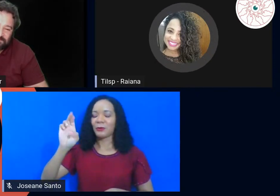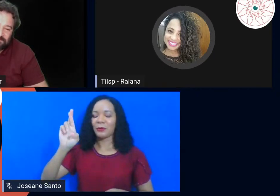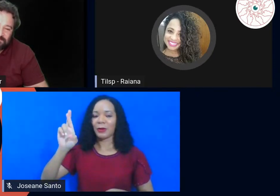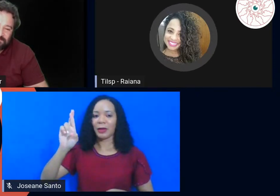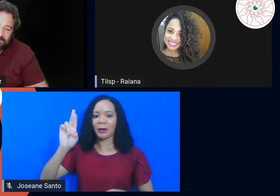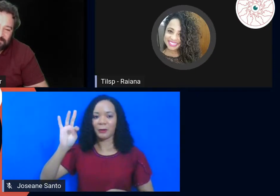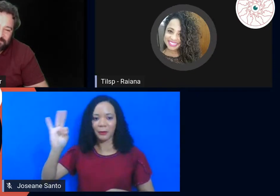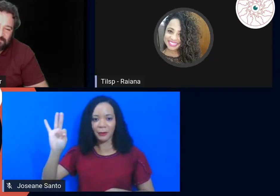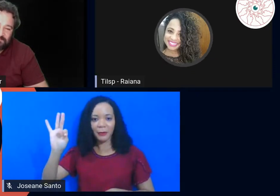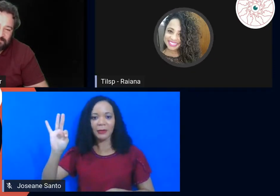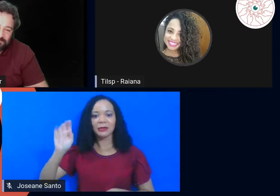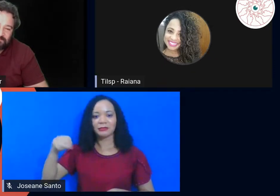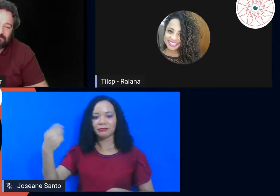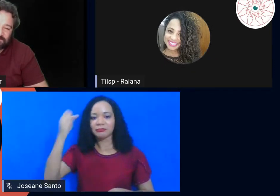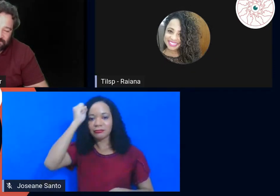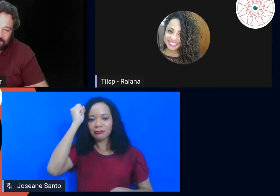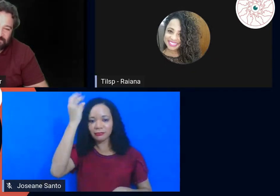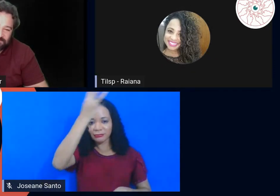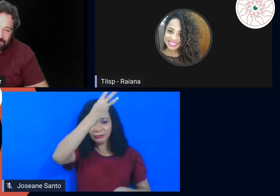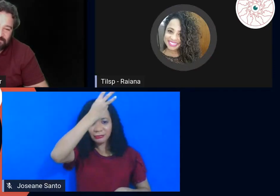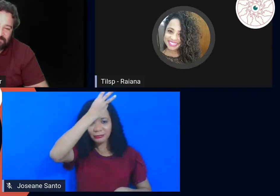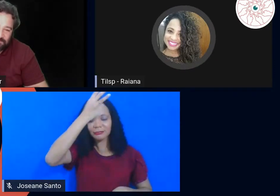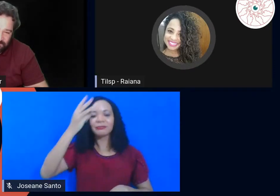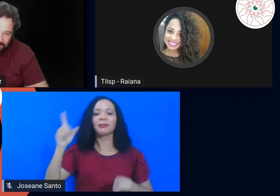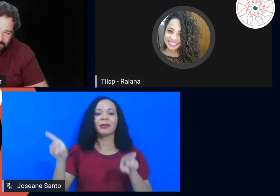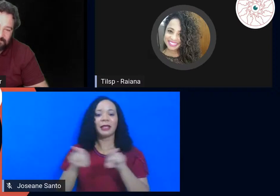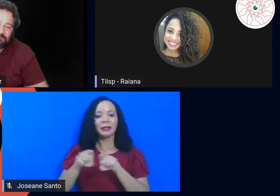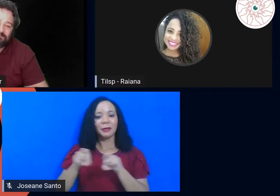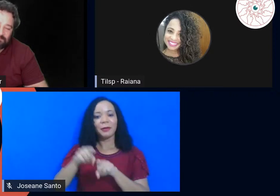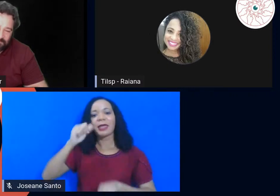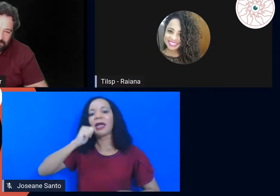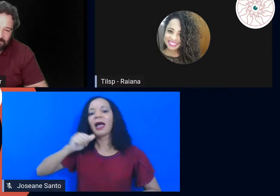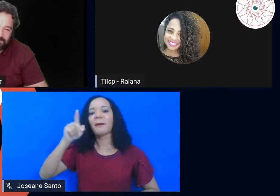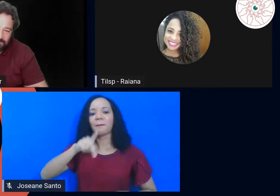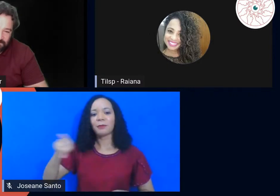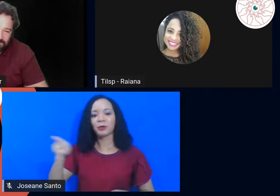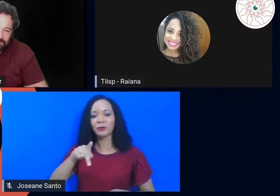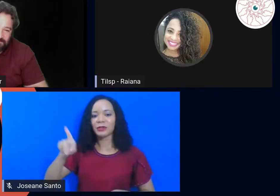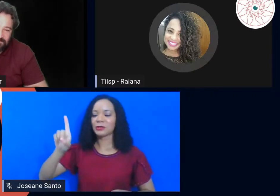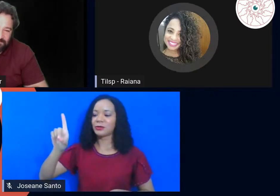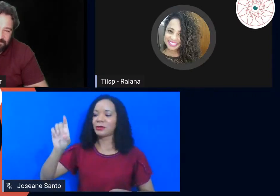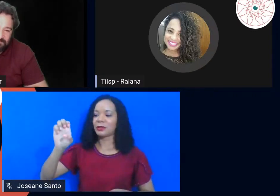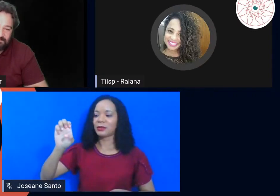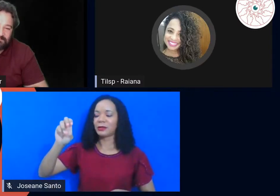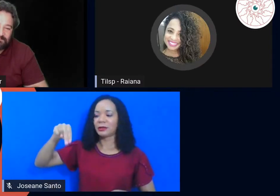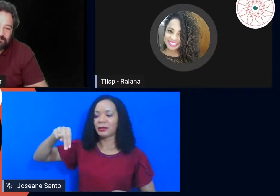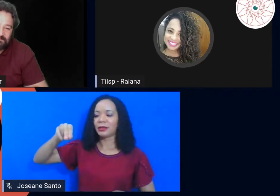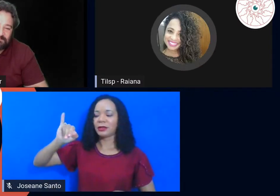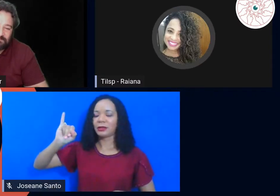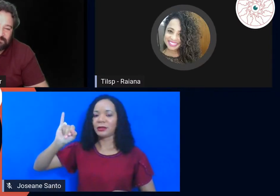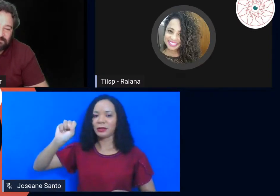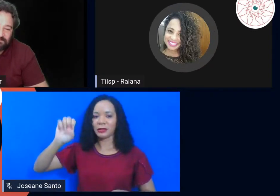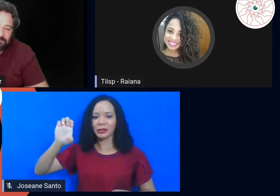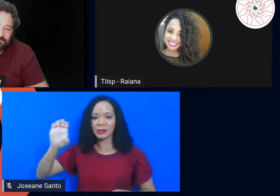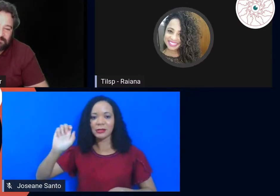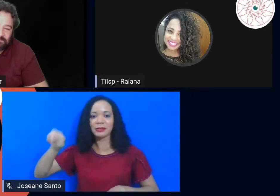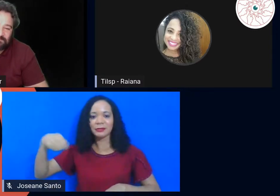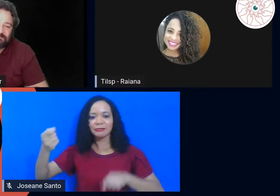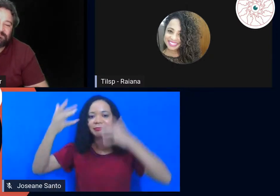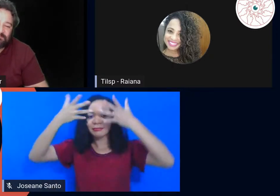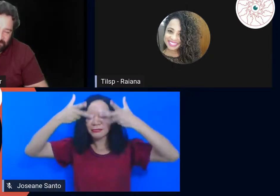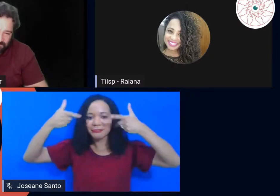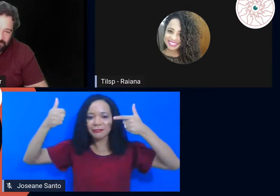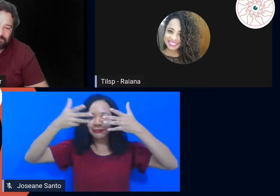agradecer ao sinal dobert. Quero ainda agradecer a professora